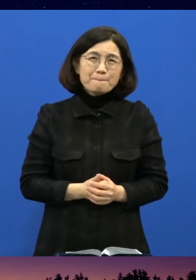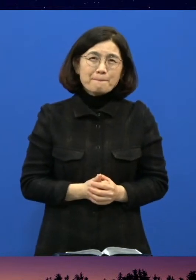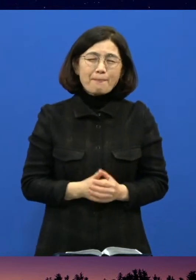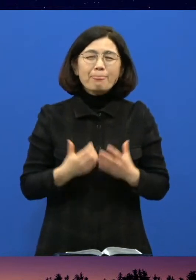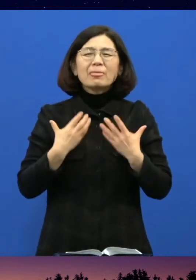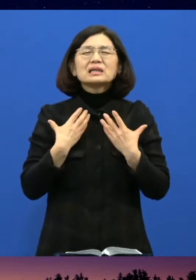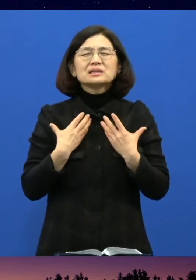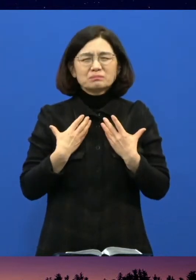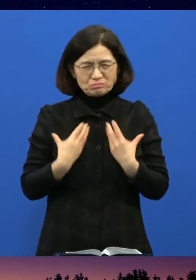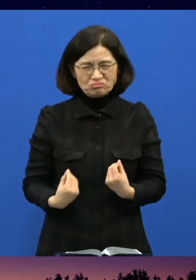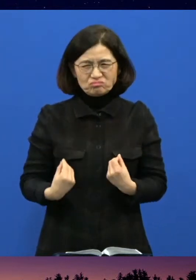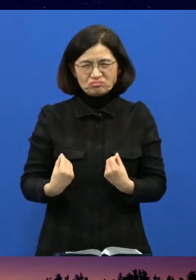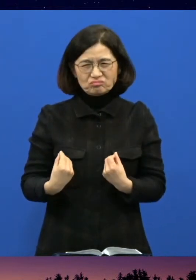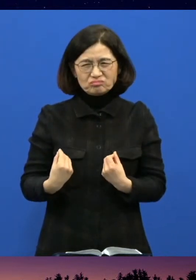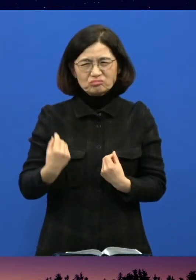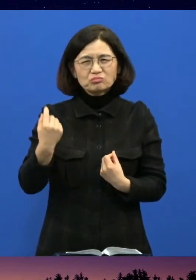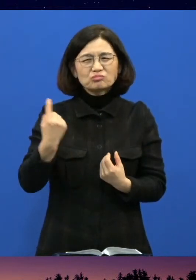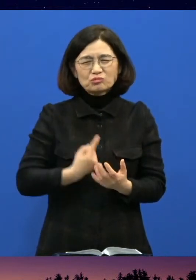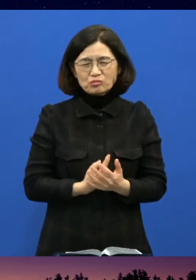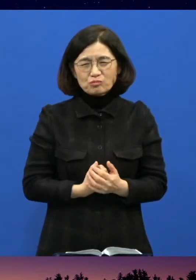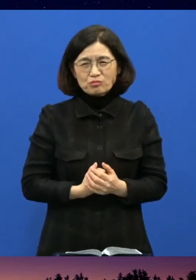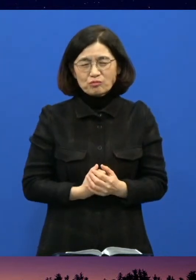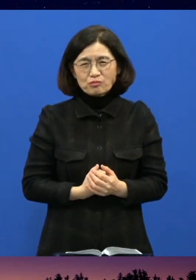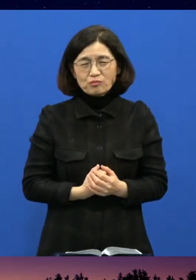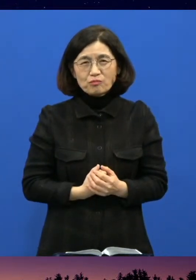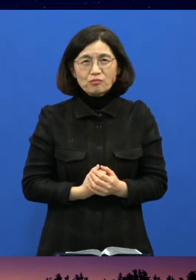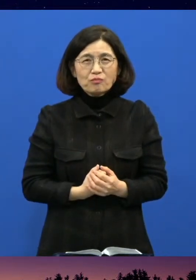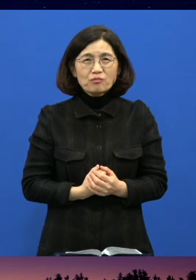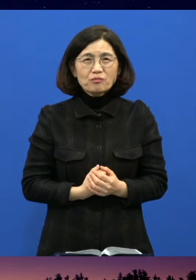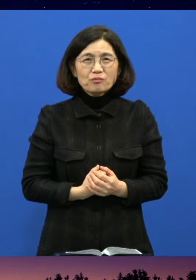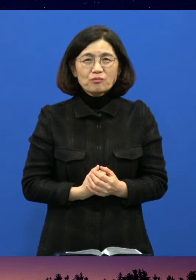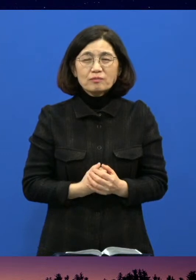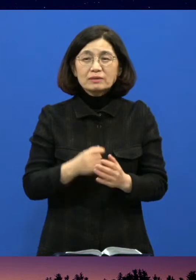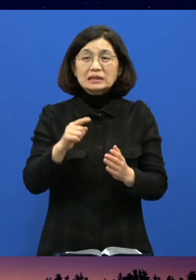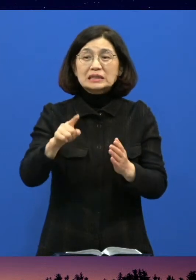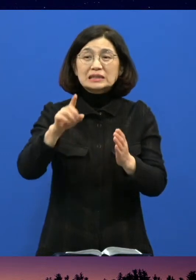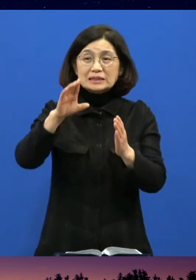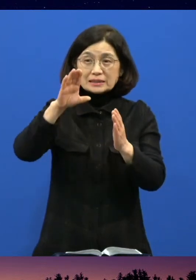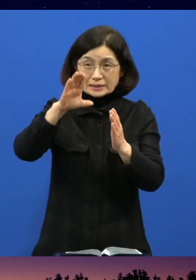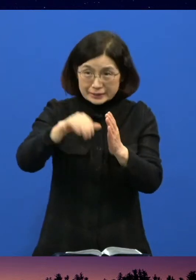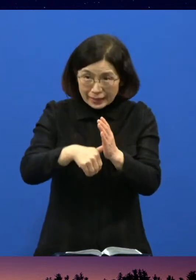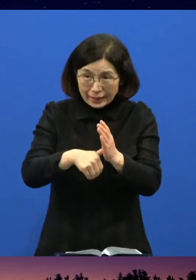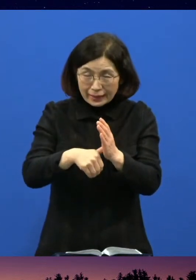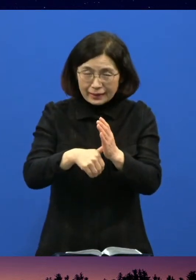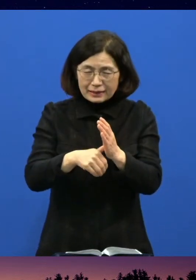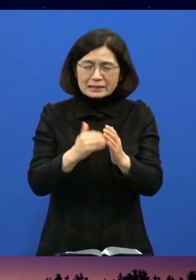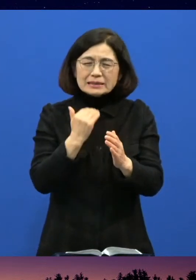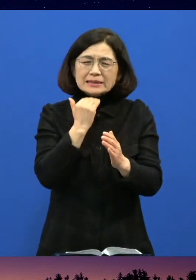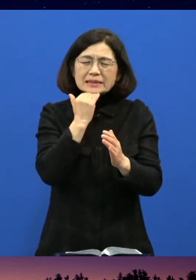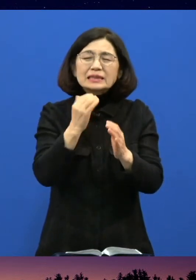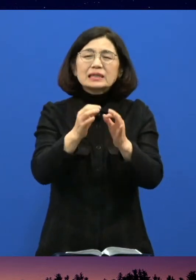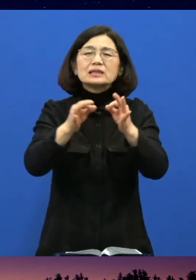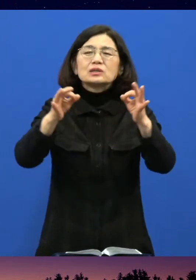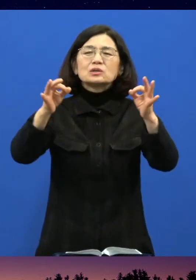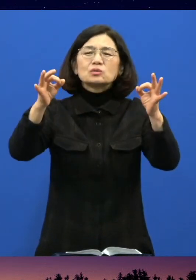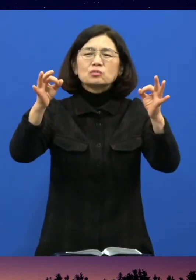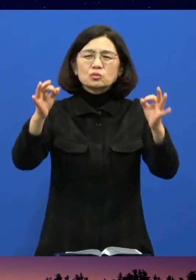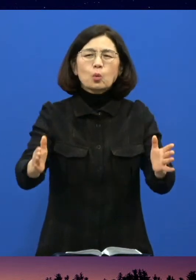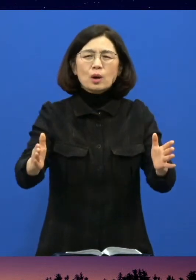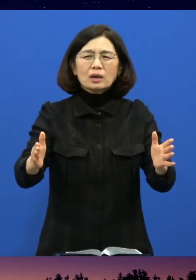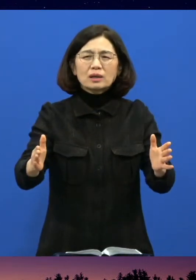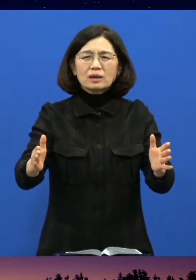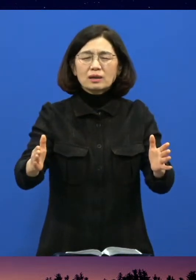낙심도 올 수 있죠. 근데 여러분 그때 그 기다림이 너무너무